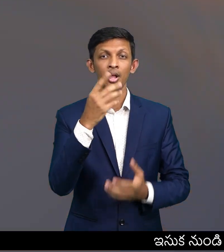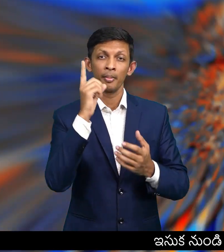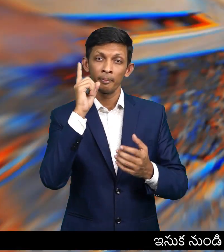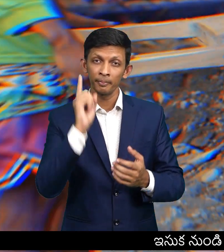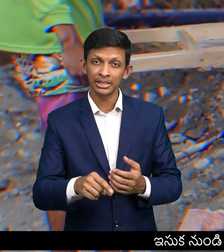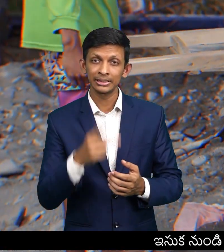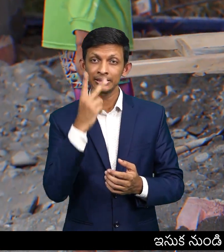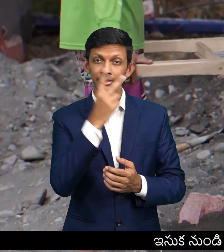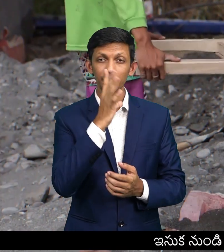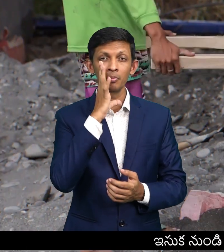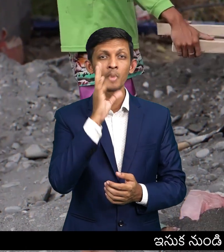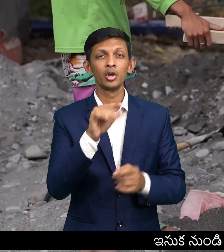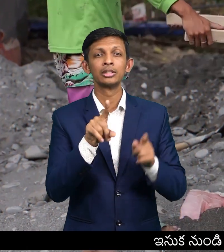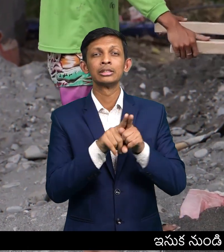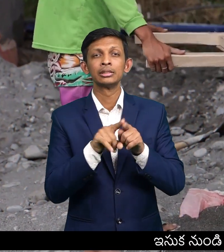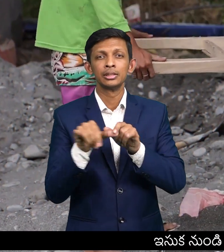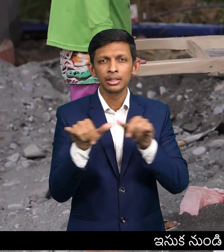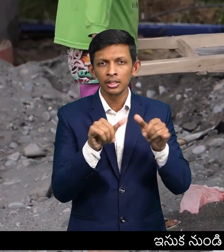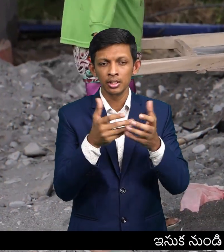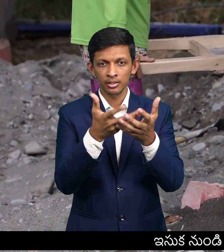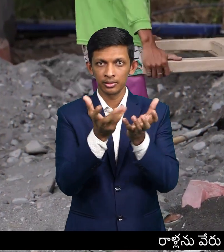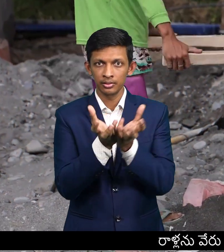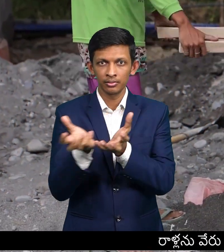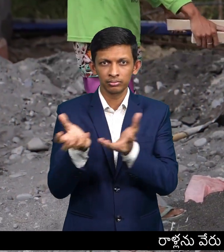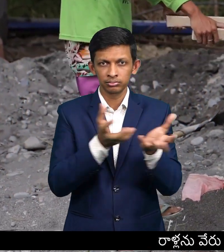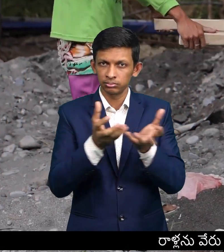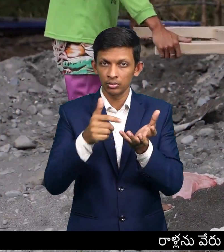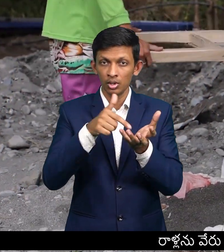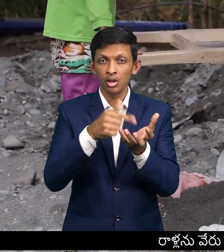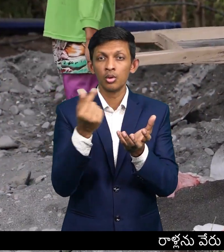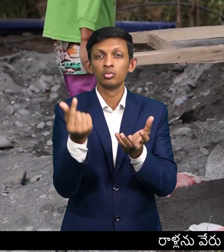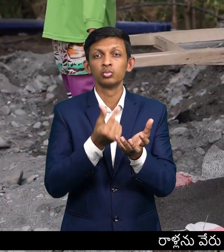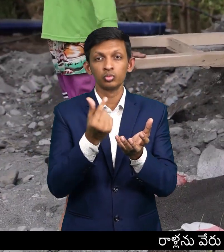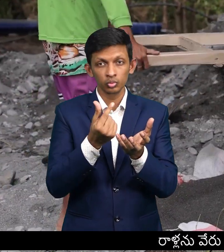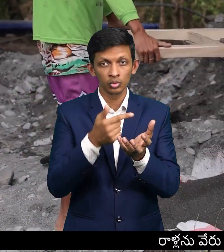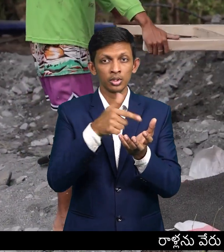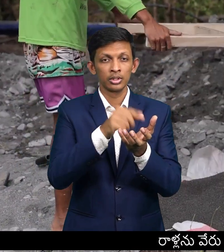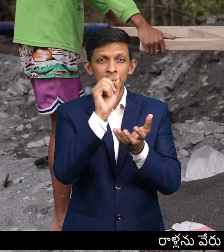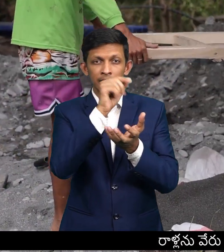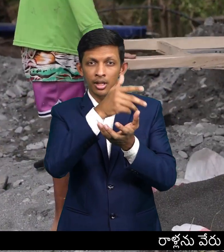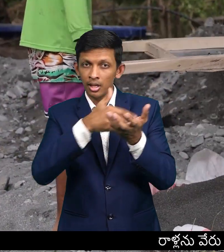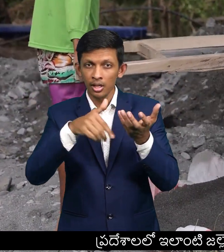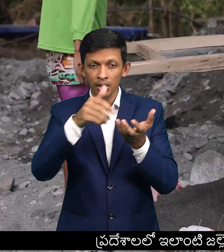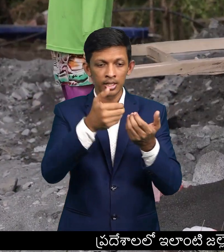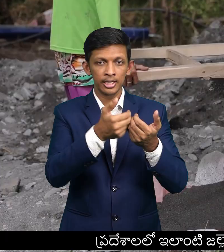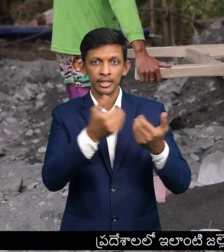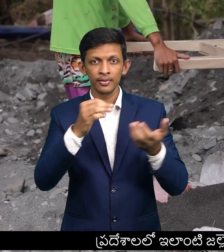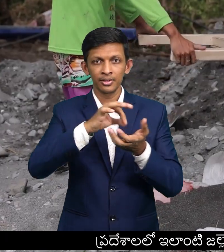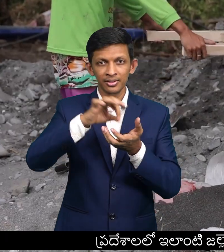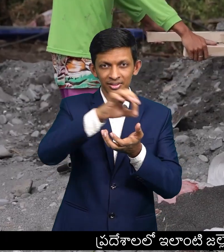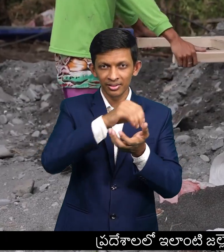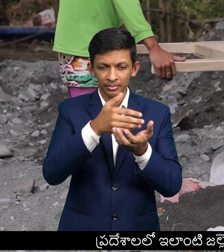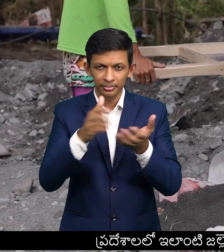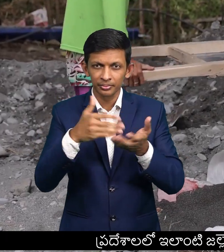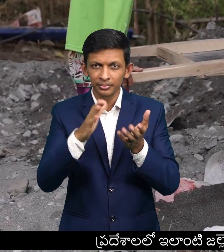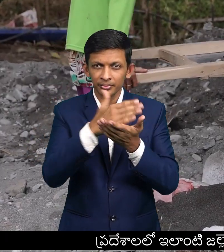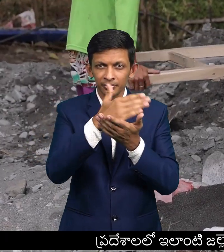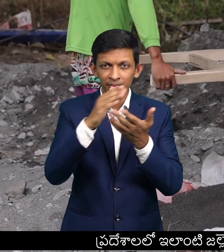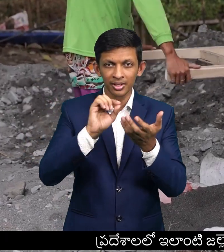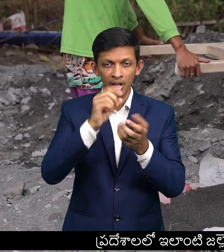ఇసుక నుండి గులకరాళ్ళు మరియు రాళ్లను వేరు చేయటానికి నిర్మాణ ప్రదేశాలలో ఇలాంటి